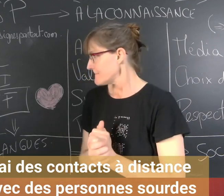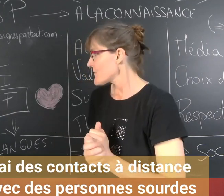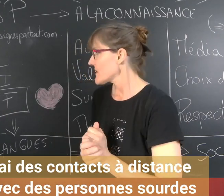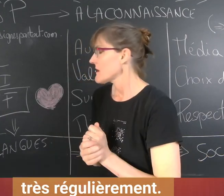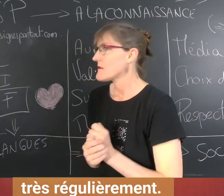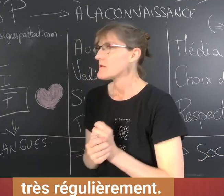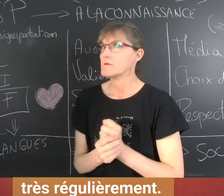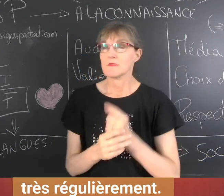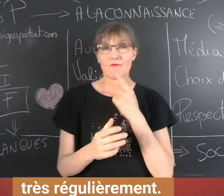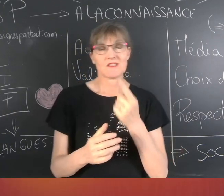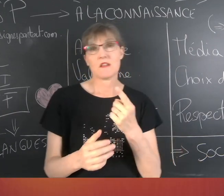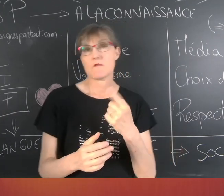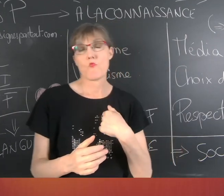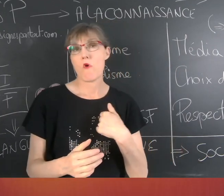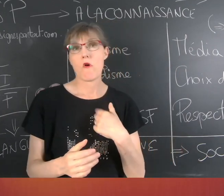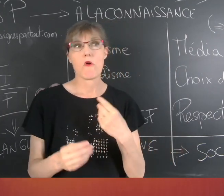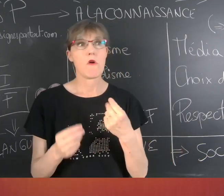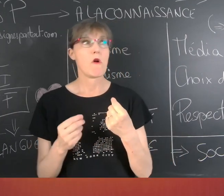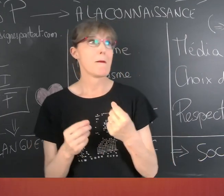sourdes très régulièrement.